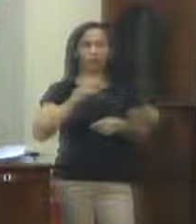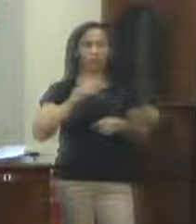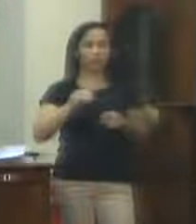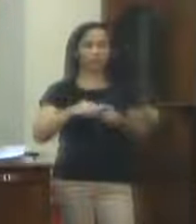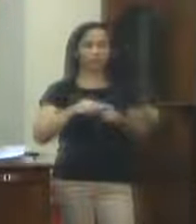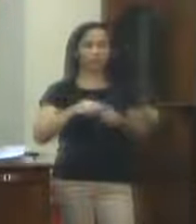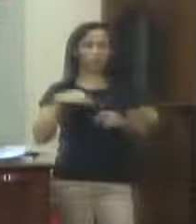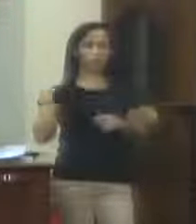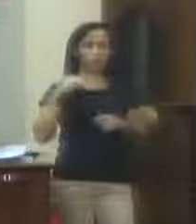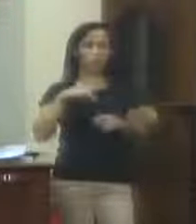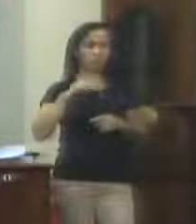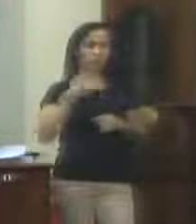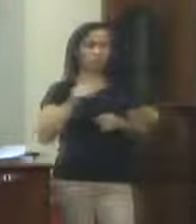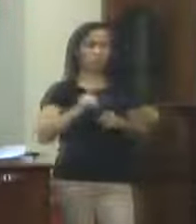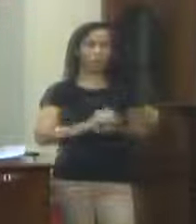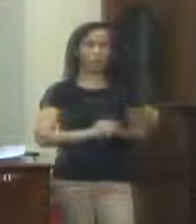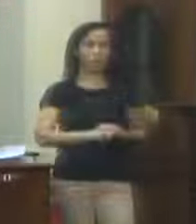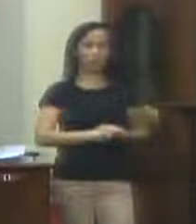Cabral.